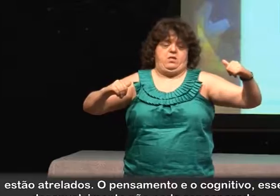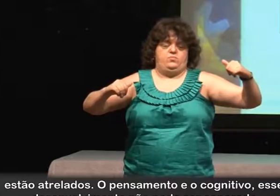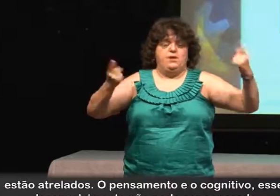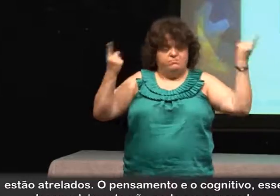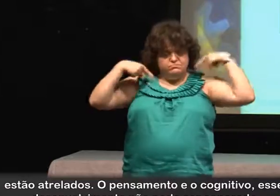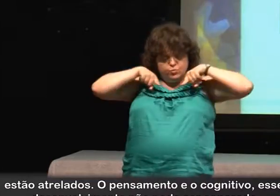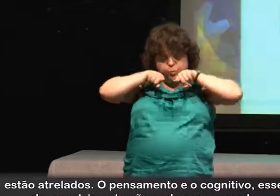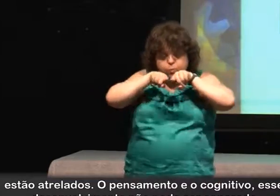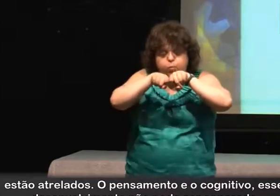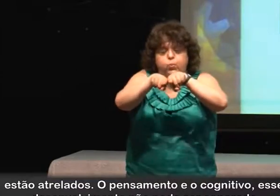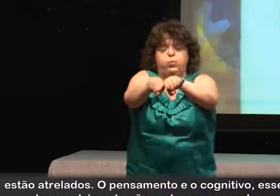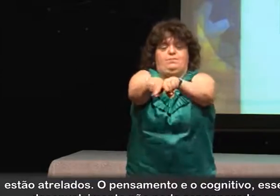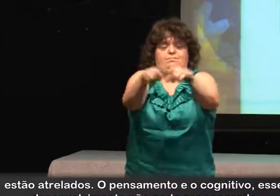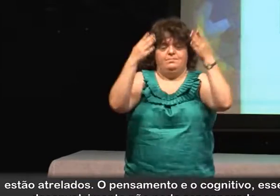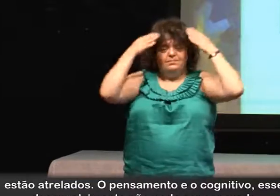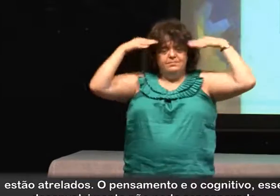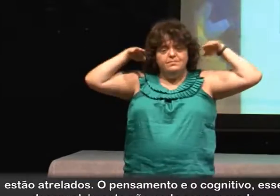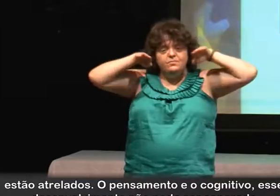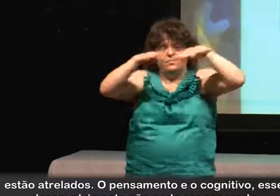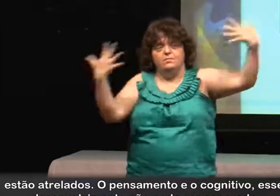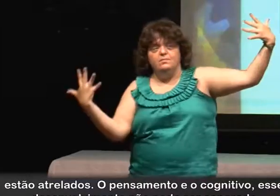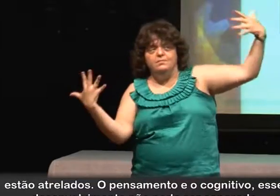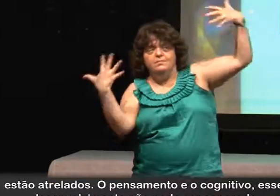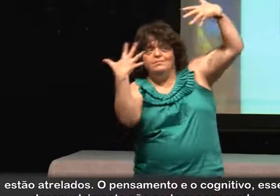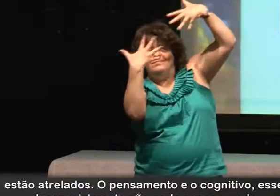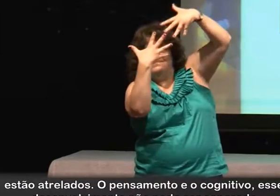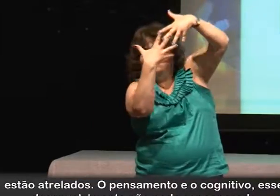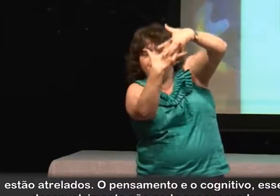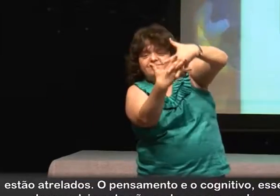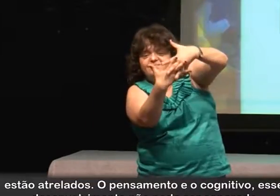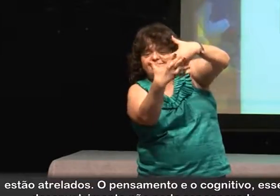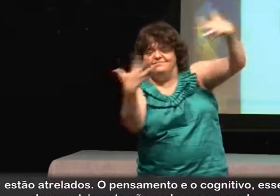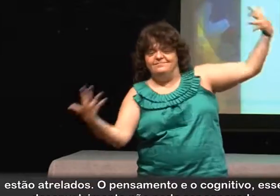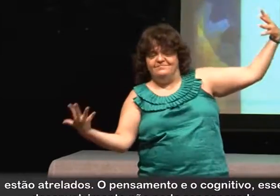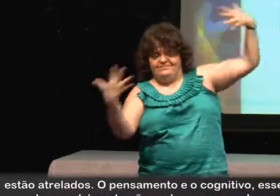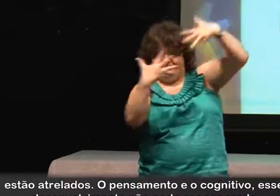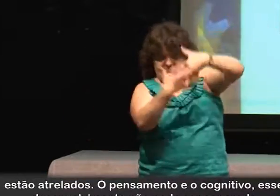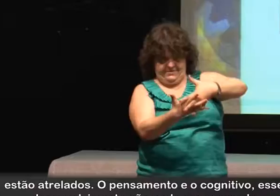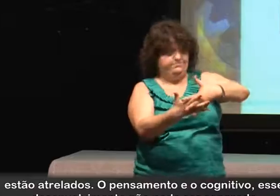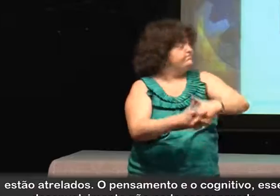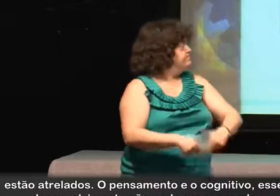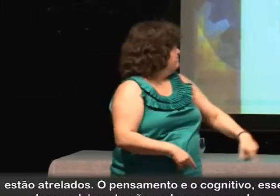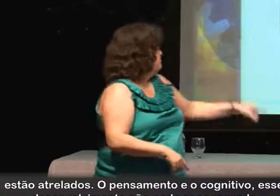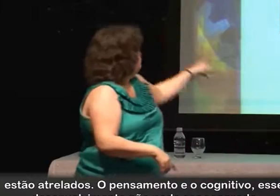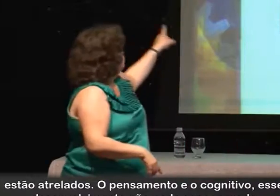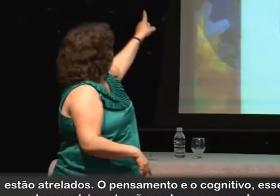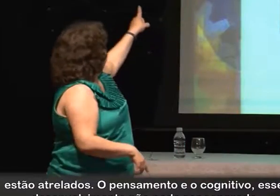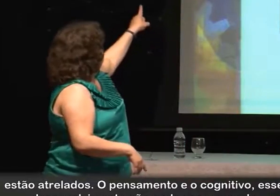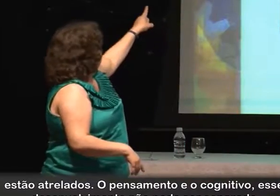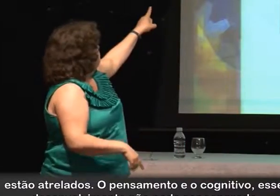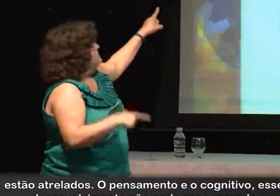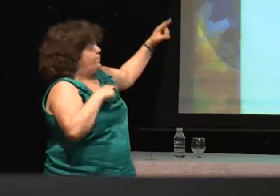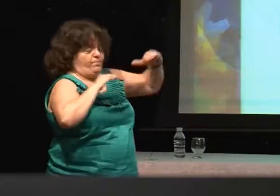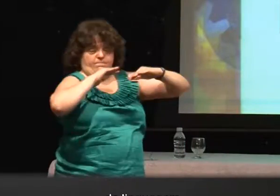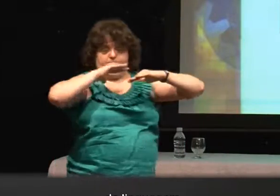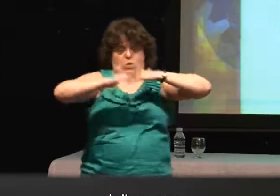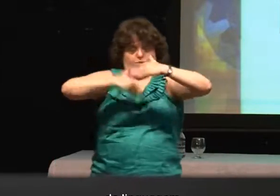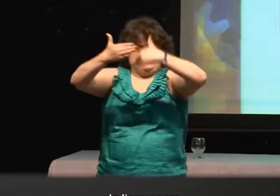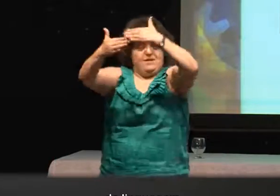está atrelado. O pensamento e o cognitivo, né? Esse desenvolvimento não pode ser separado da